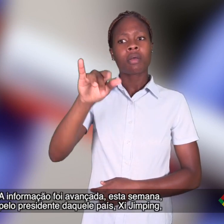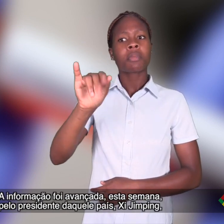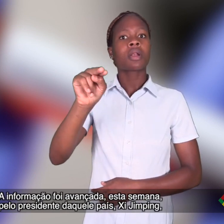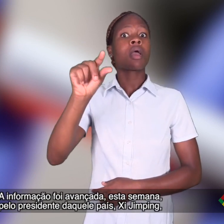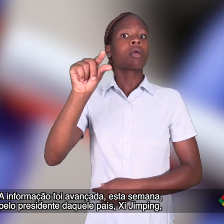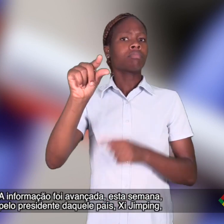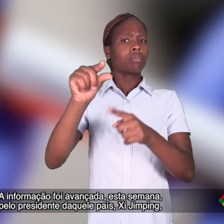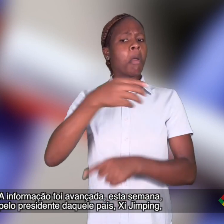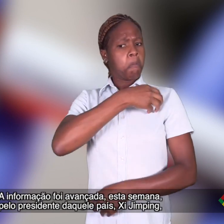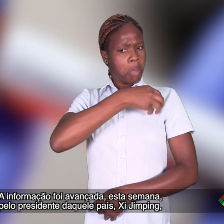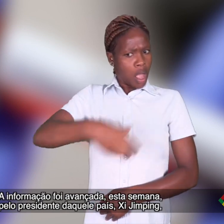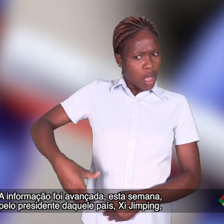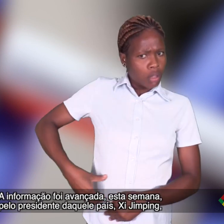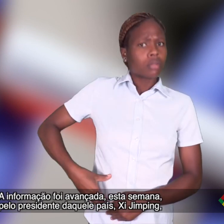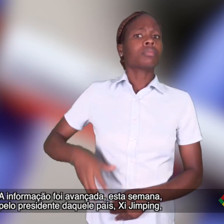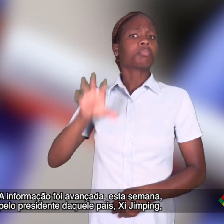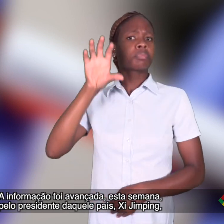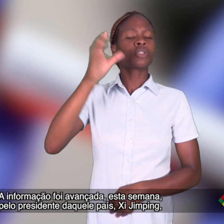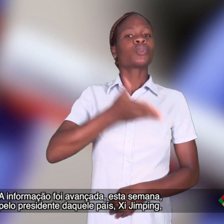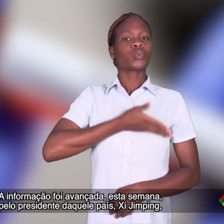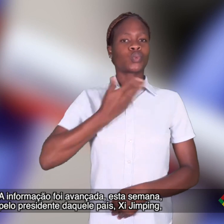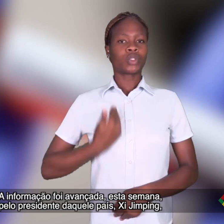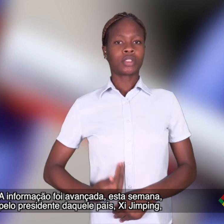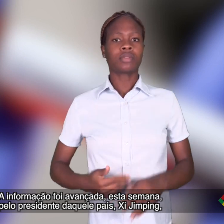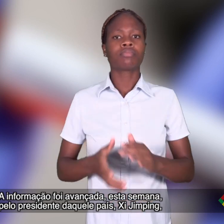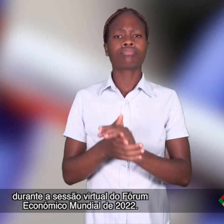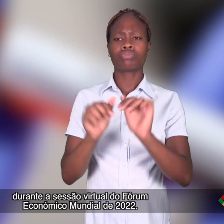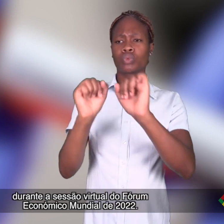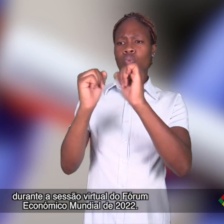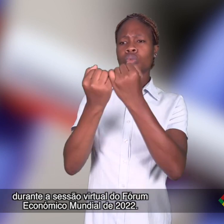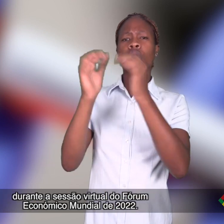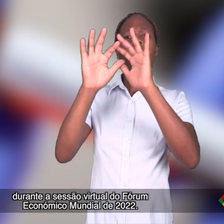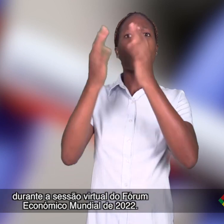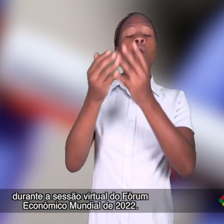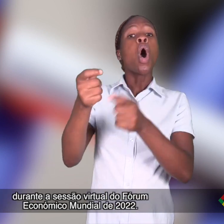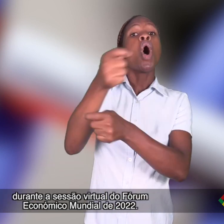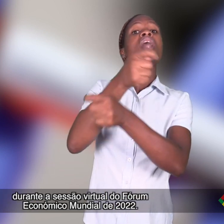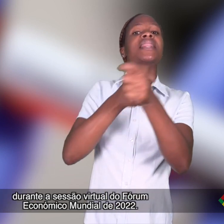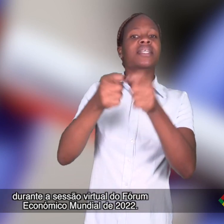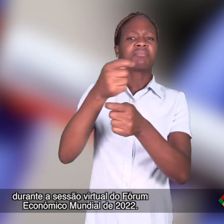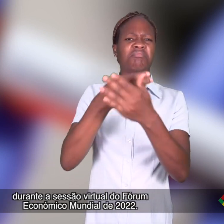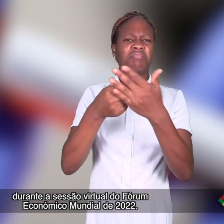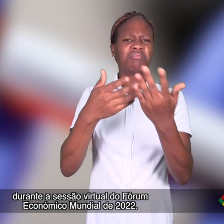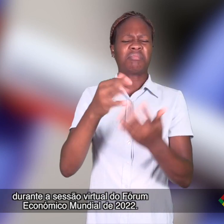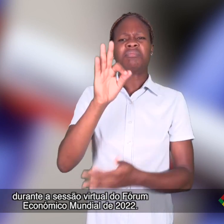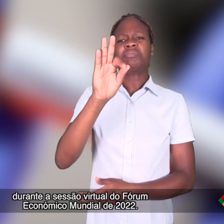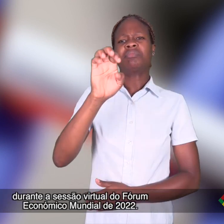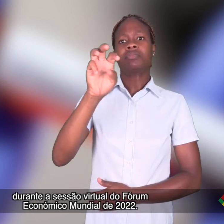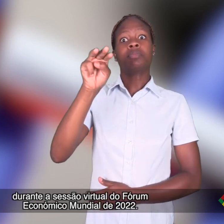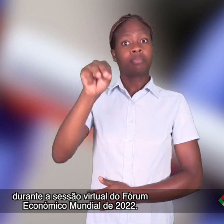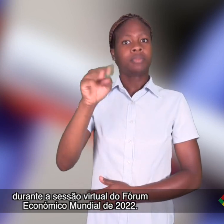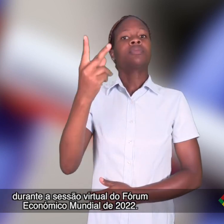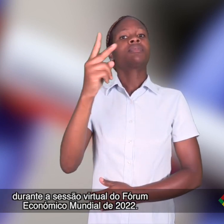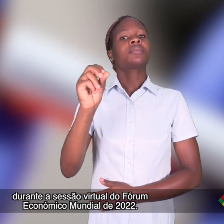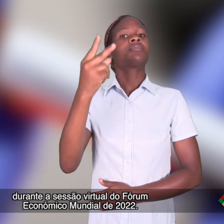esta semana pelo presidente daquele país, Xi Jinping, durante a sessão virtual do Fórum Econômico Mundial de 2022.